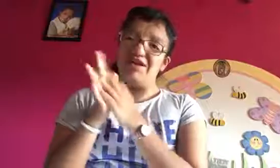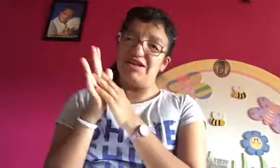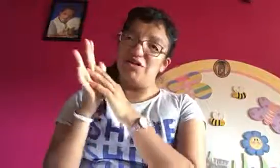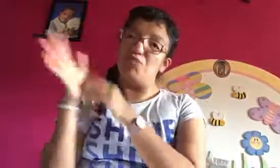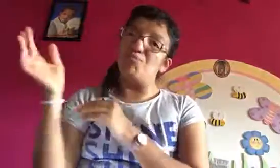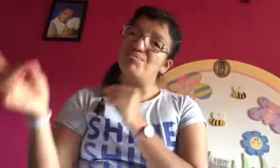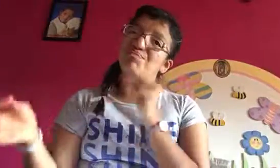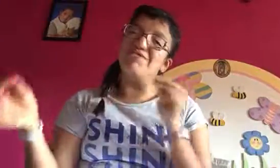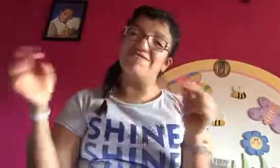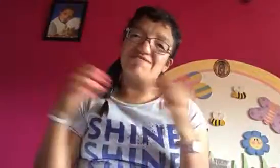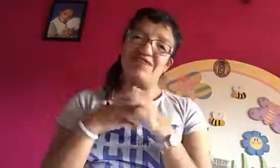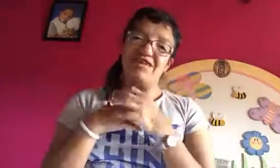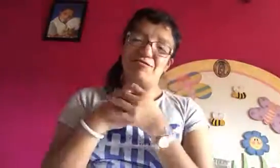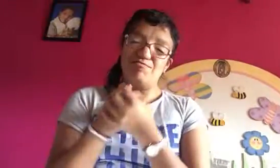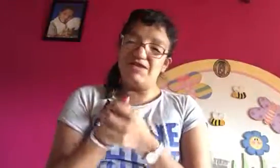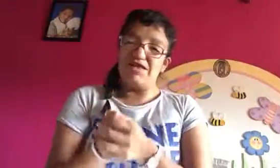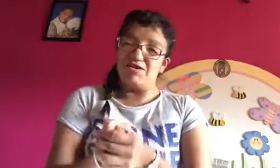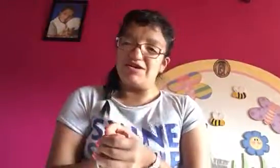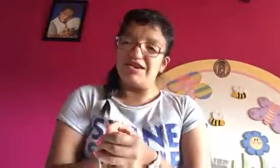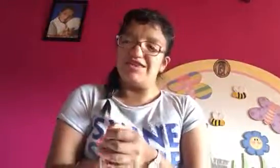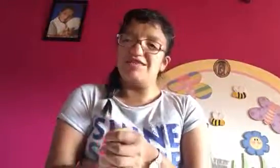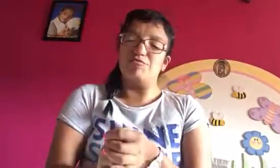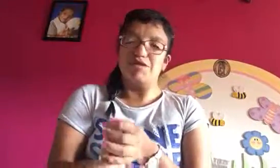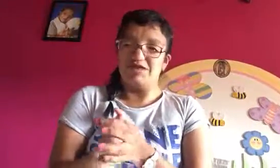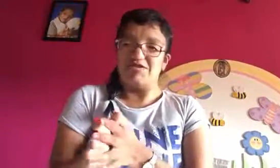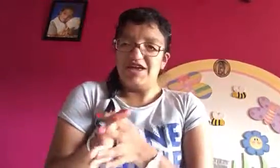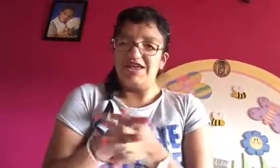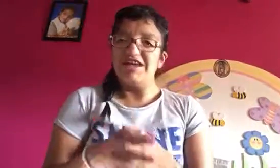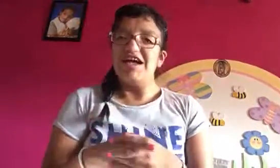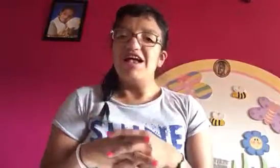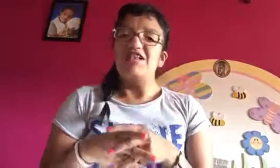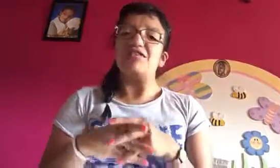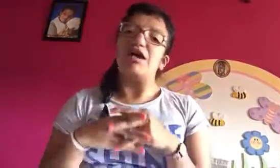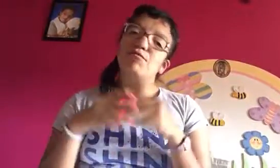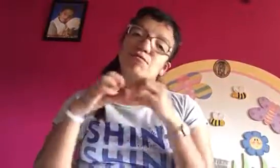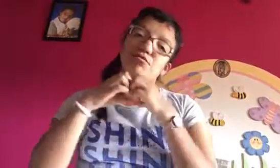haber un video que es muy lindo, ¿ok? Los